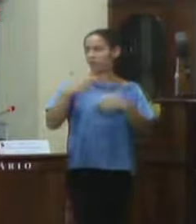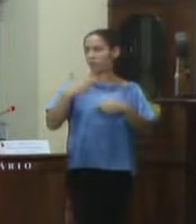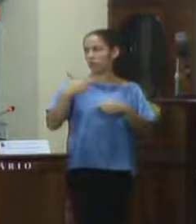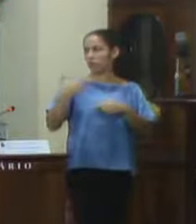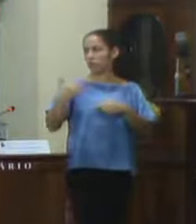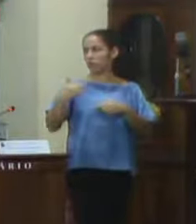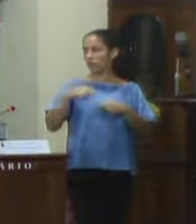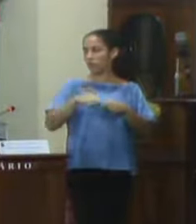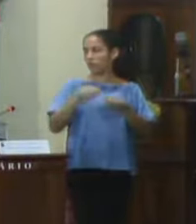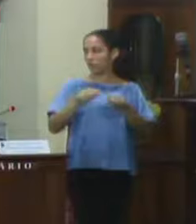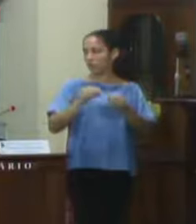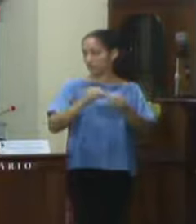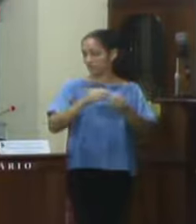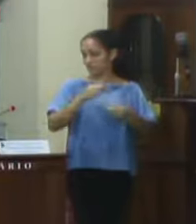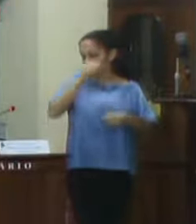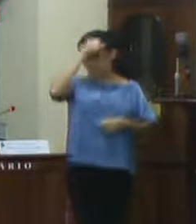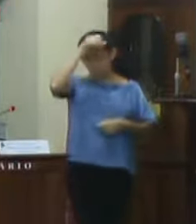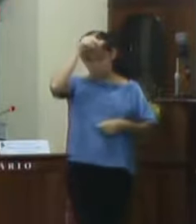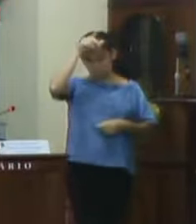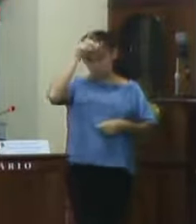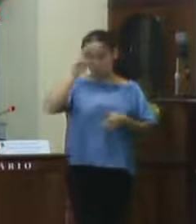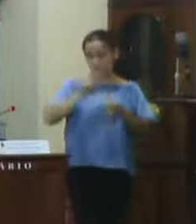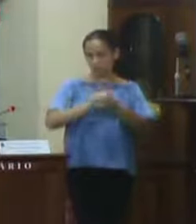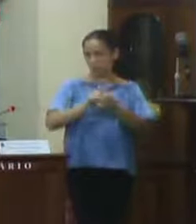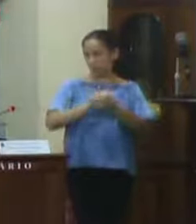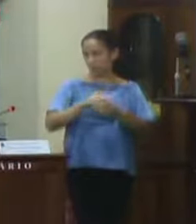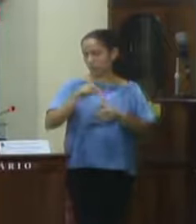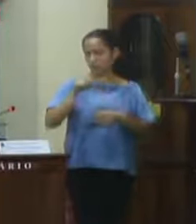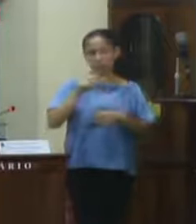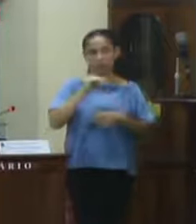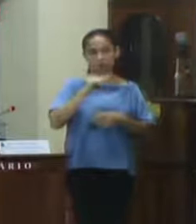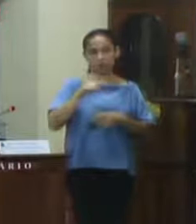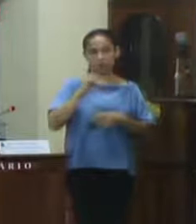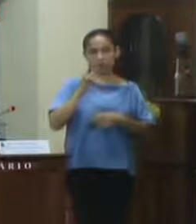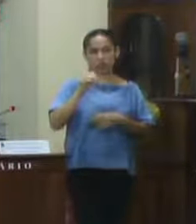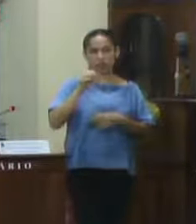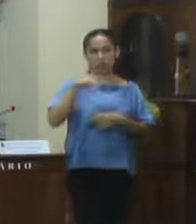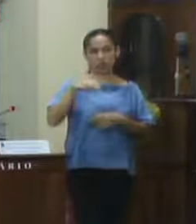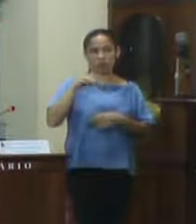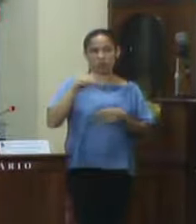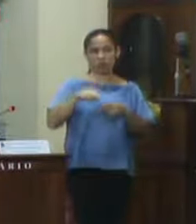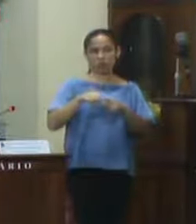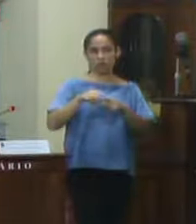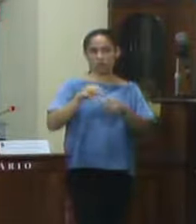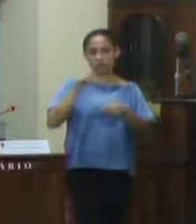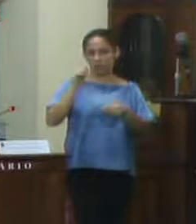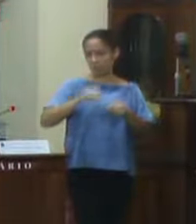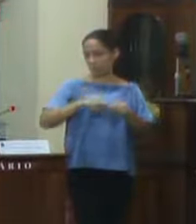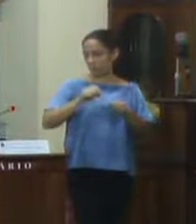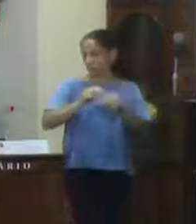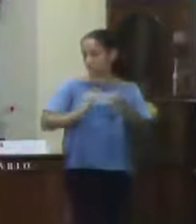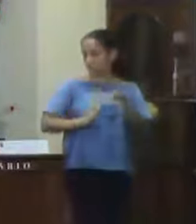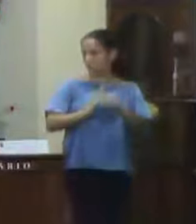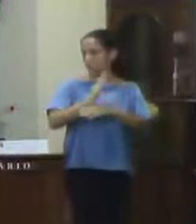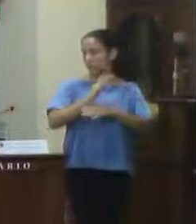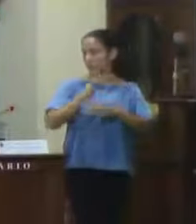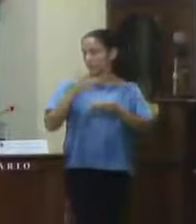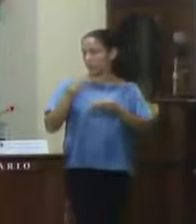O prefeito municipal de Valença, Luiz Fernando Portado da Graça, faz saber que a Câmara de Vereadores aprovou e eu sanciono a seguinte lei,